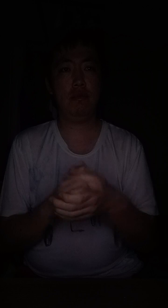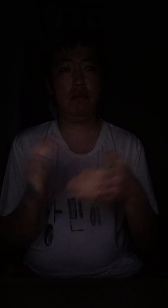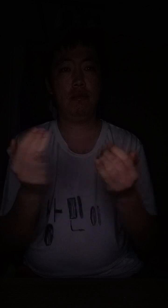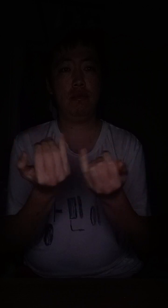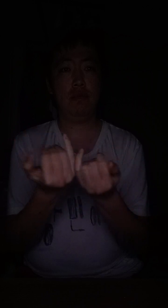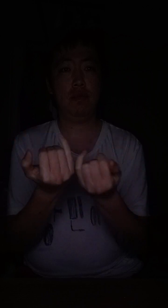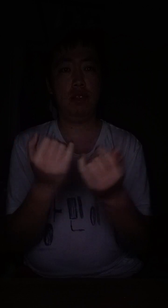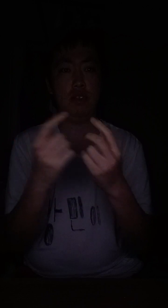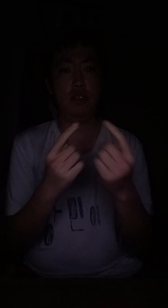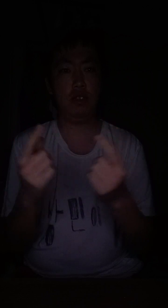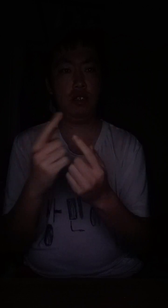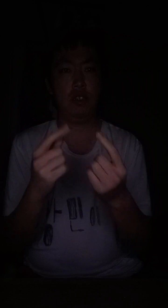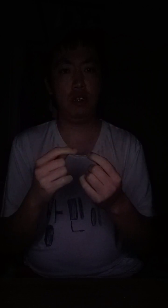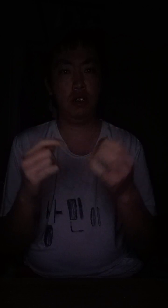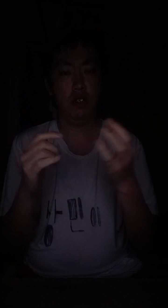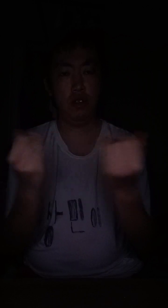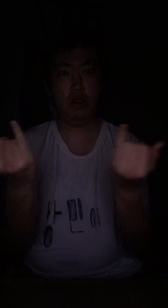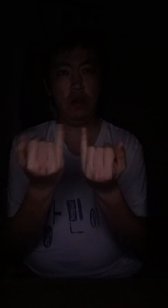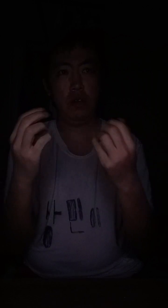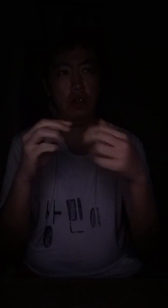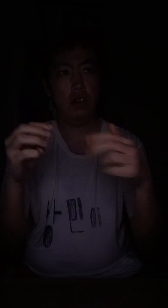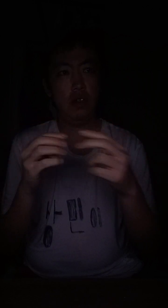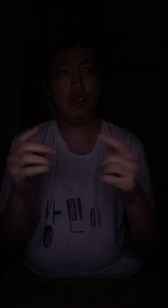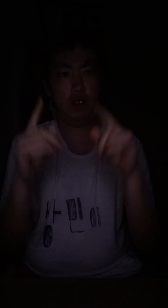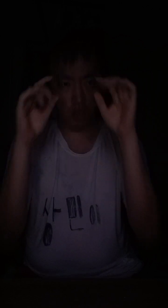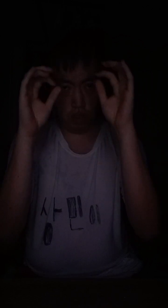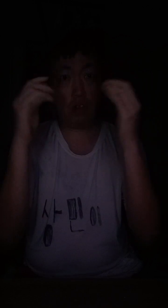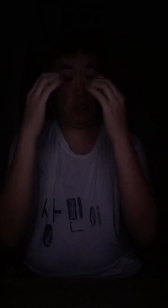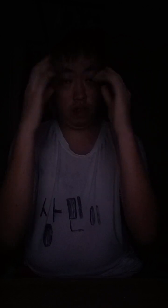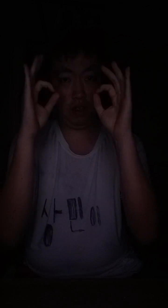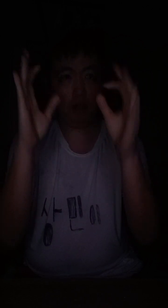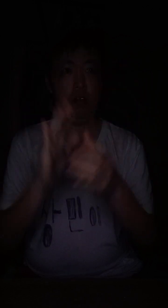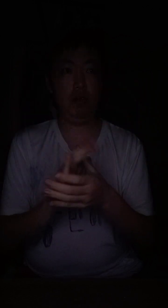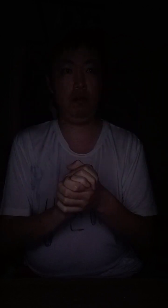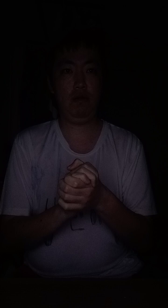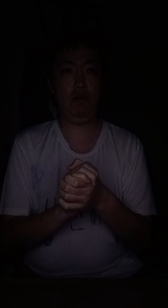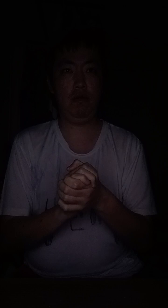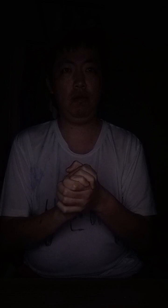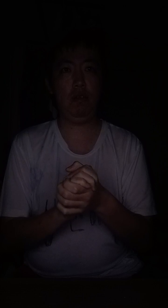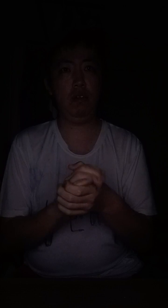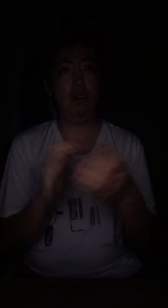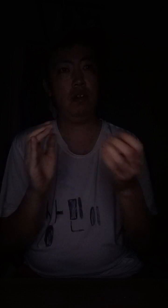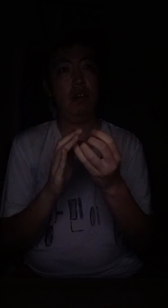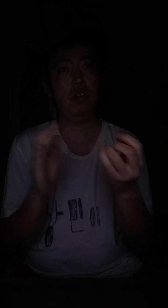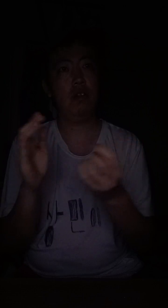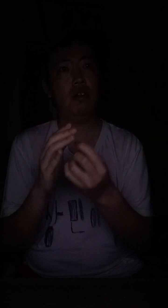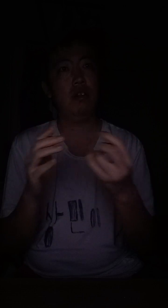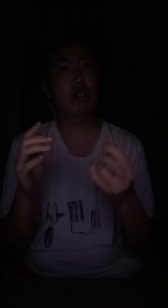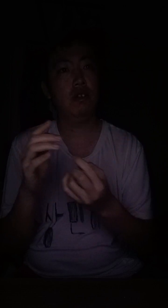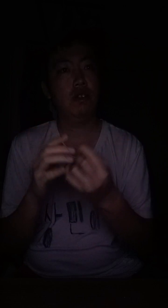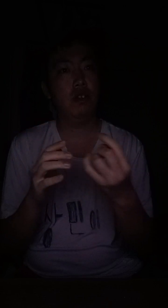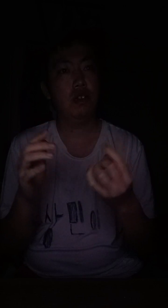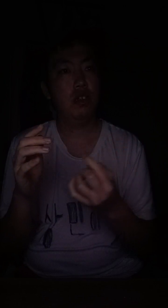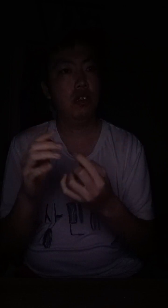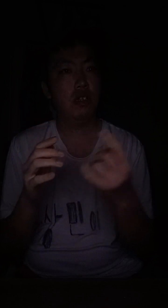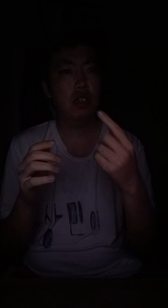다른 번화가에서도 남녀 공용 화장실은 쉽게 눈에 띕니다. 대부분 조명이 어둡고 시설은 낡았습니다.